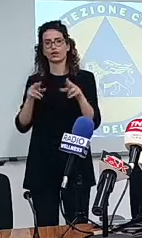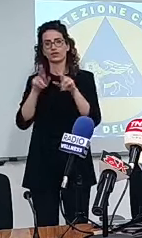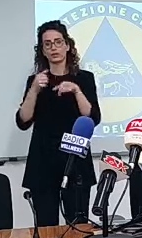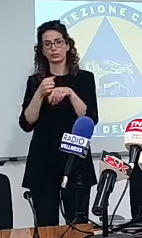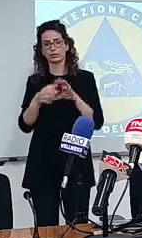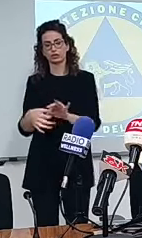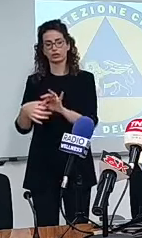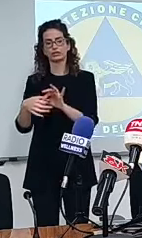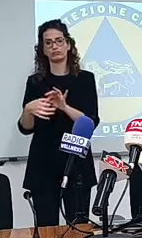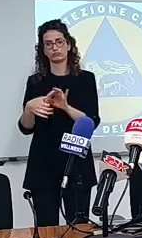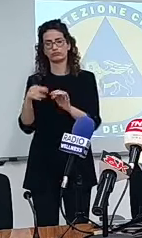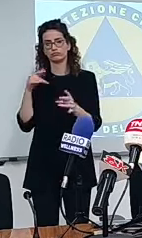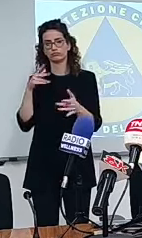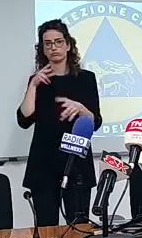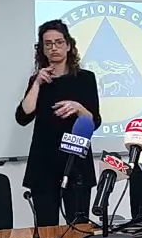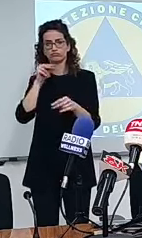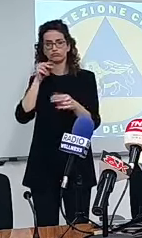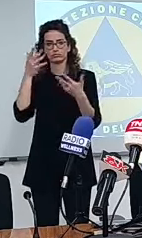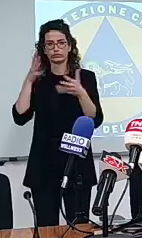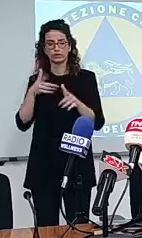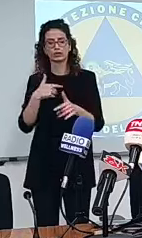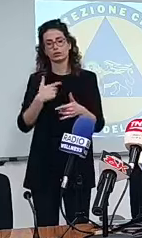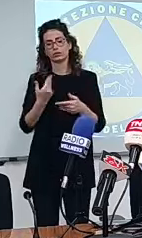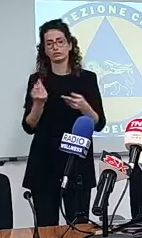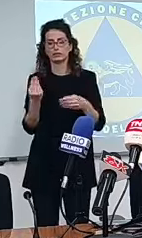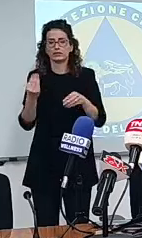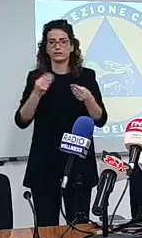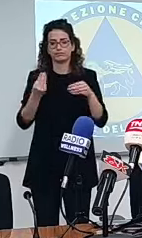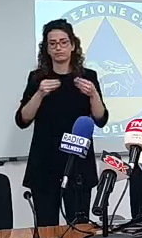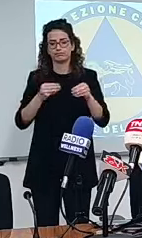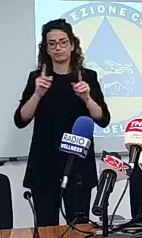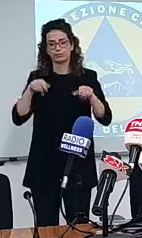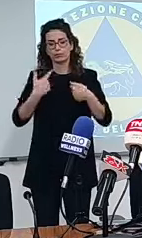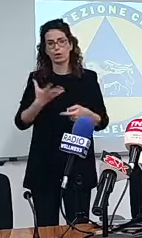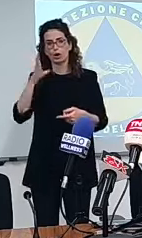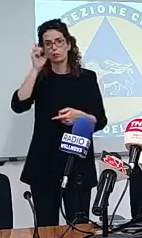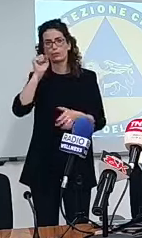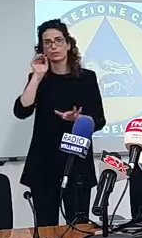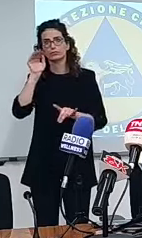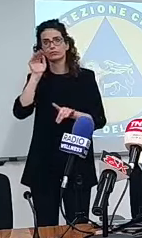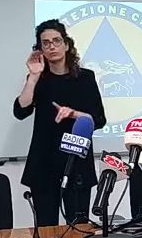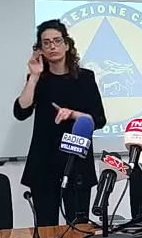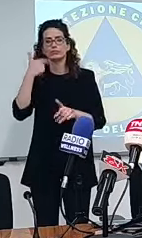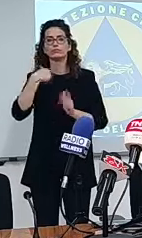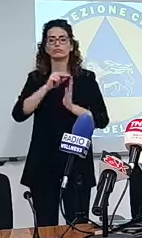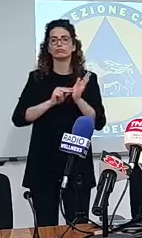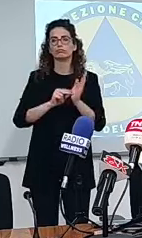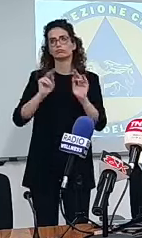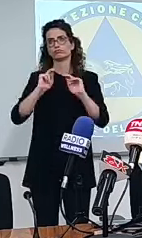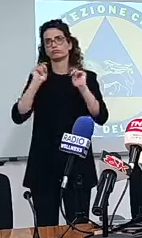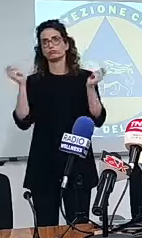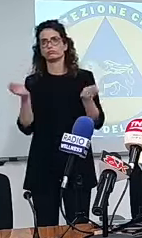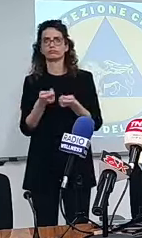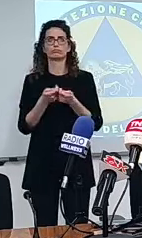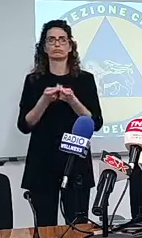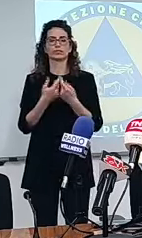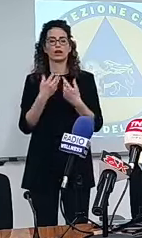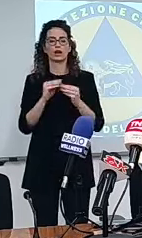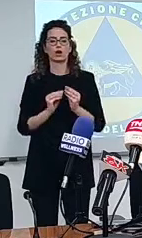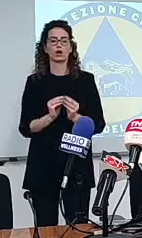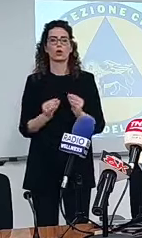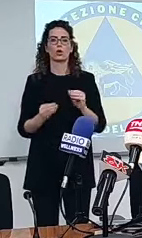po' mettere insieme tutti questi pezzi e poi capire anche rispetto a previsioni, indicazioni e tutto il resto, come agiamo anche